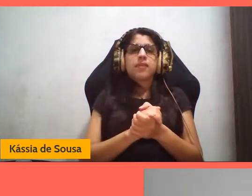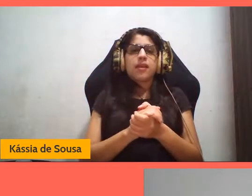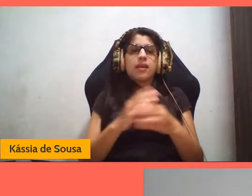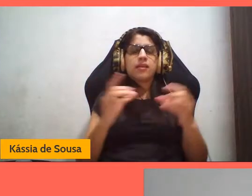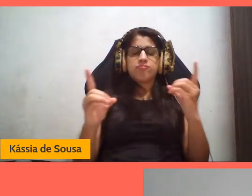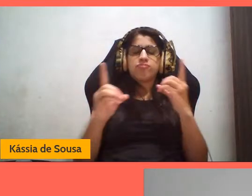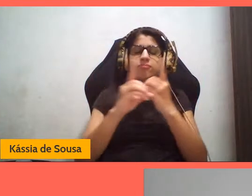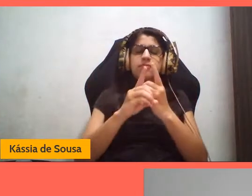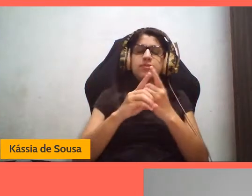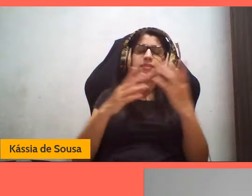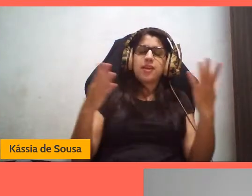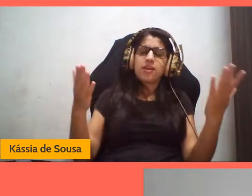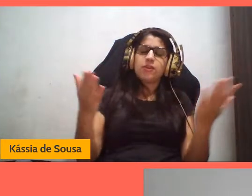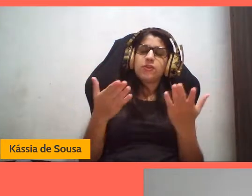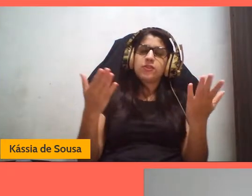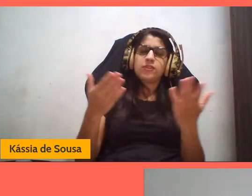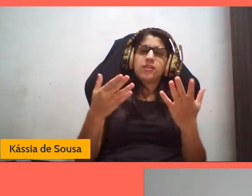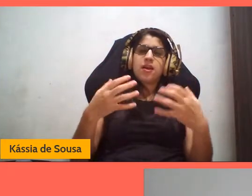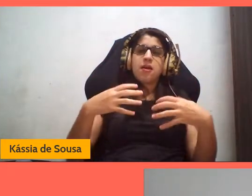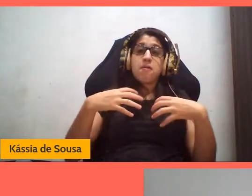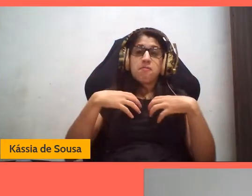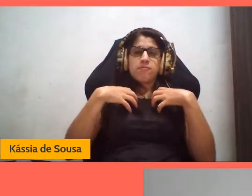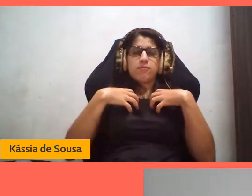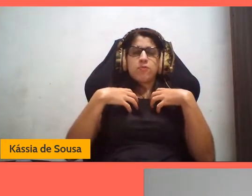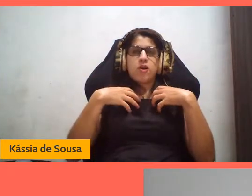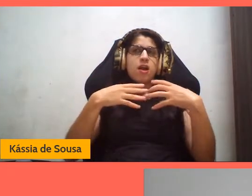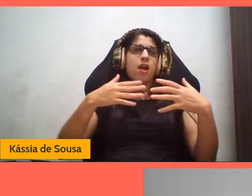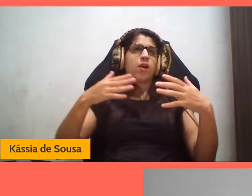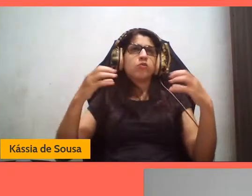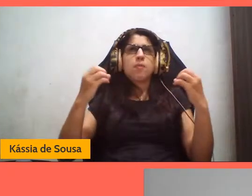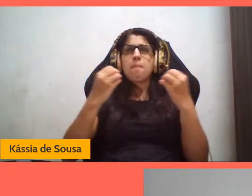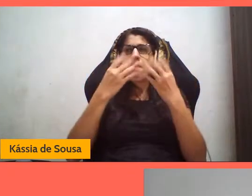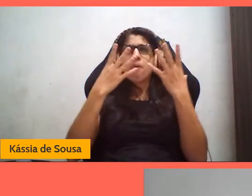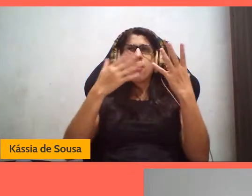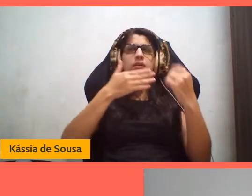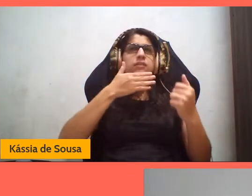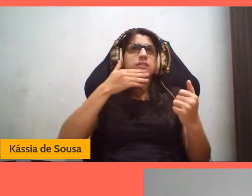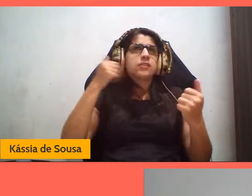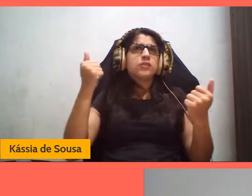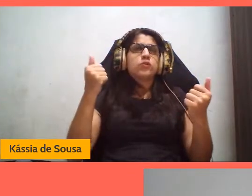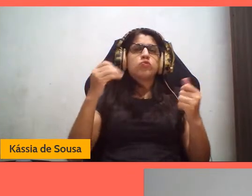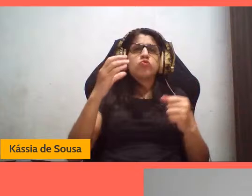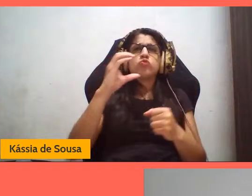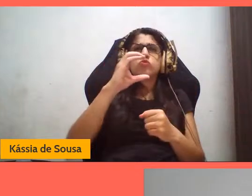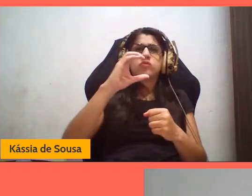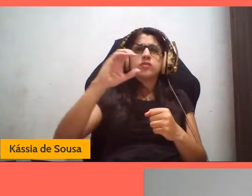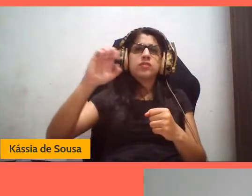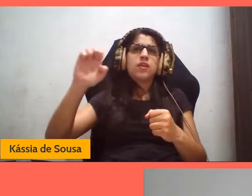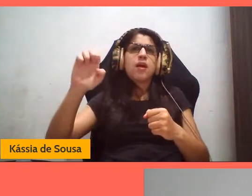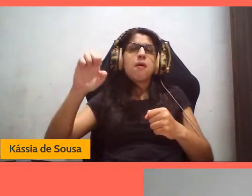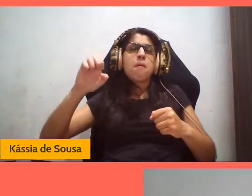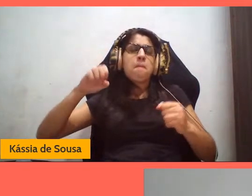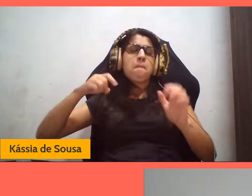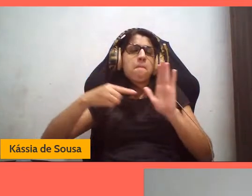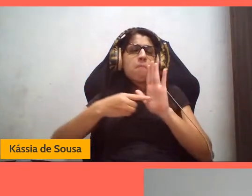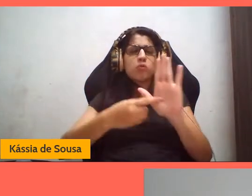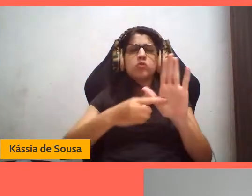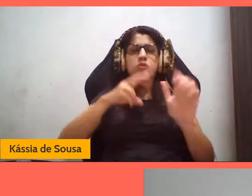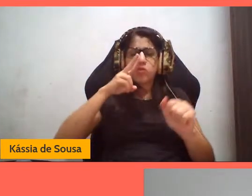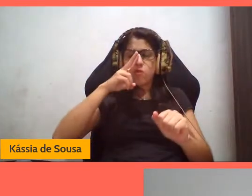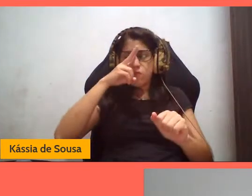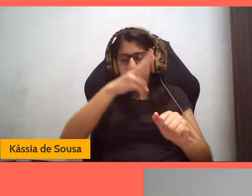encontra. Um centro que mostra em dois dias a sua força, né? A sua força no ensino,